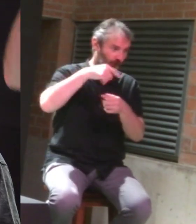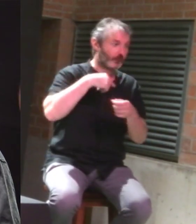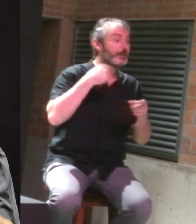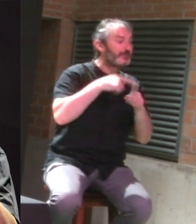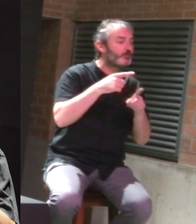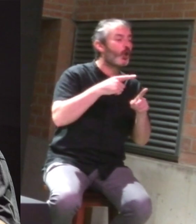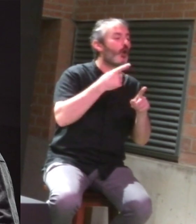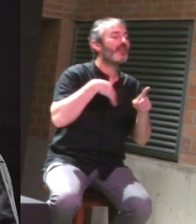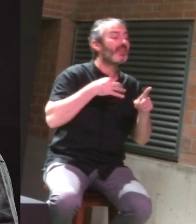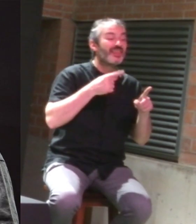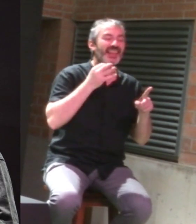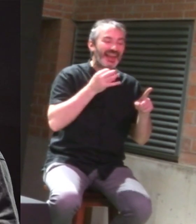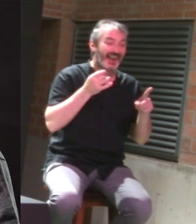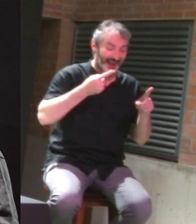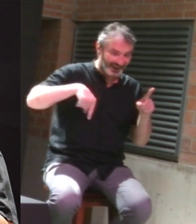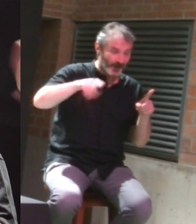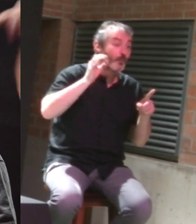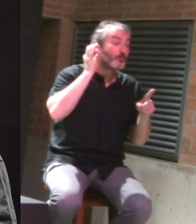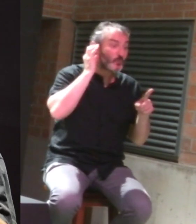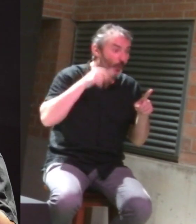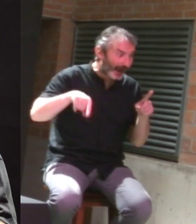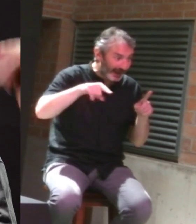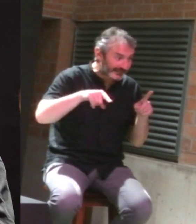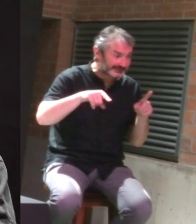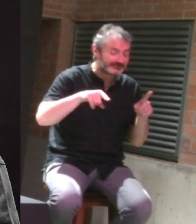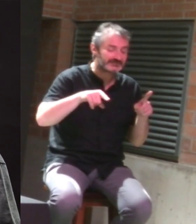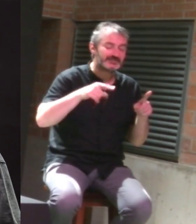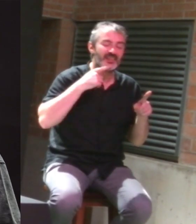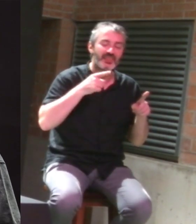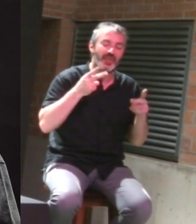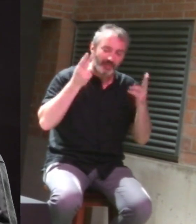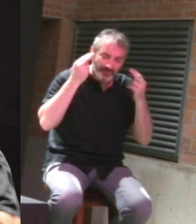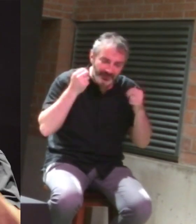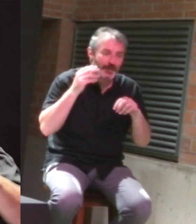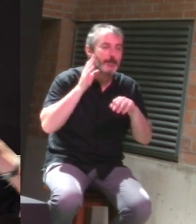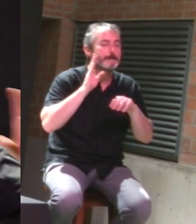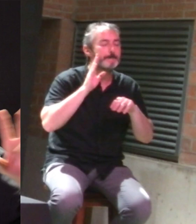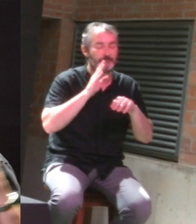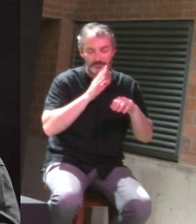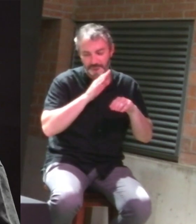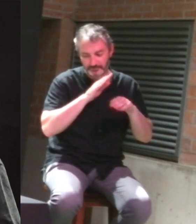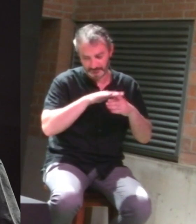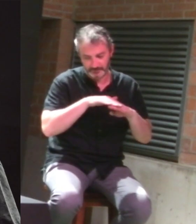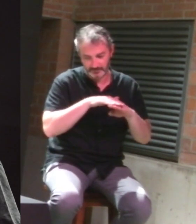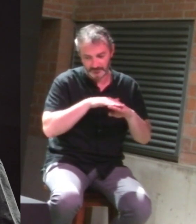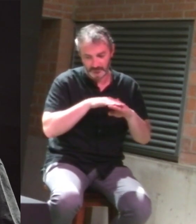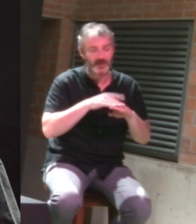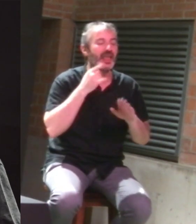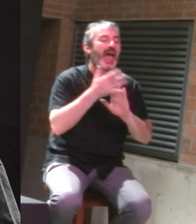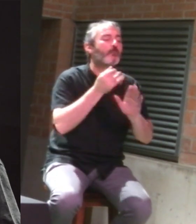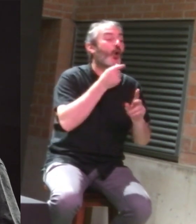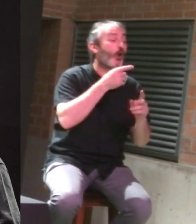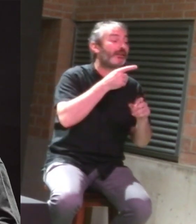redentores, adormideras que habían aletargado a las hijas del pueblo. Así hablaba de las 3 clases de